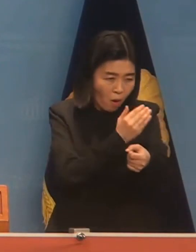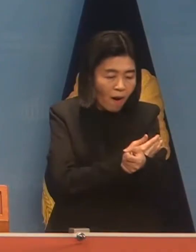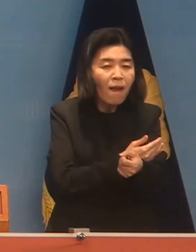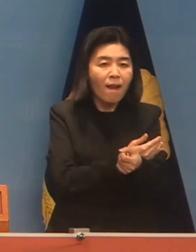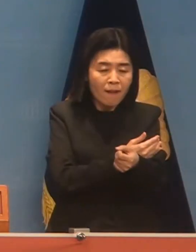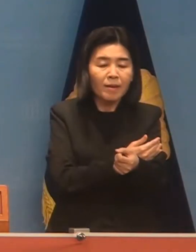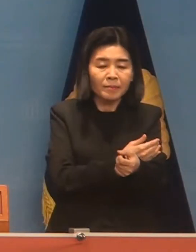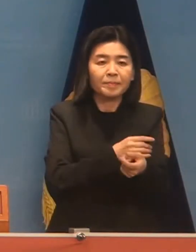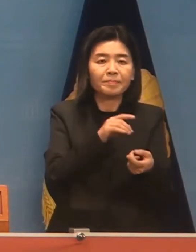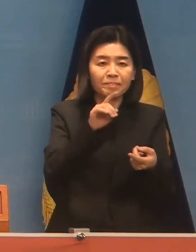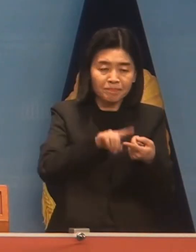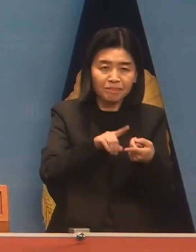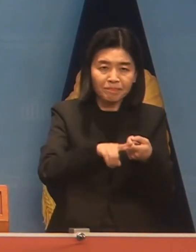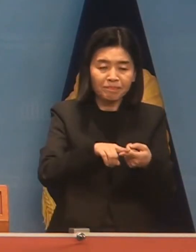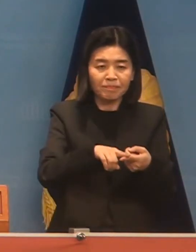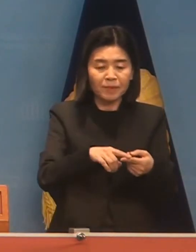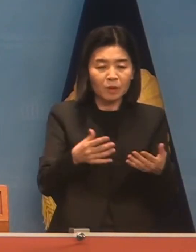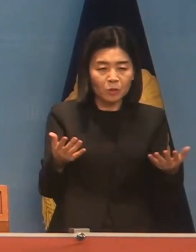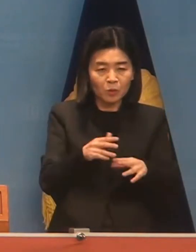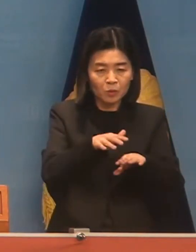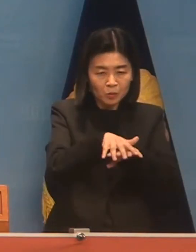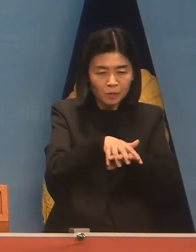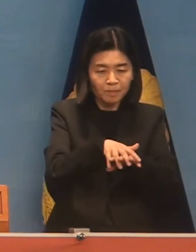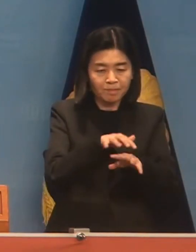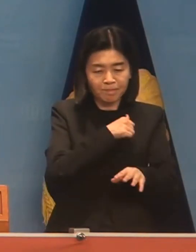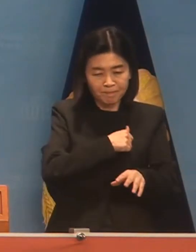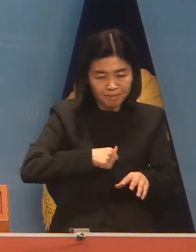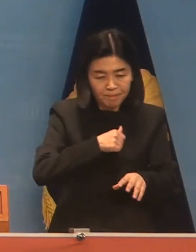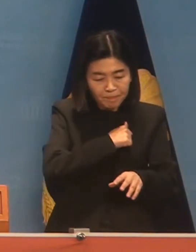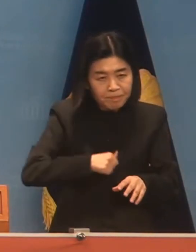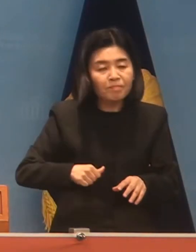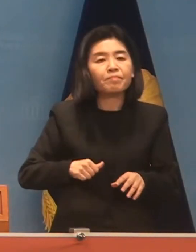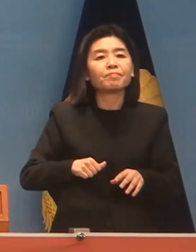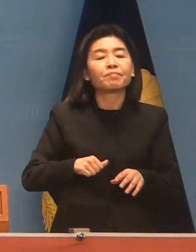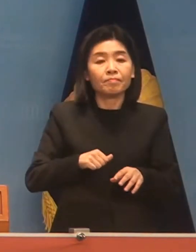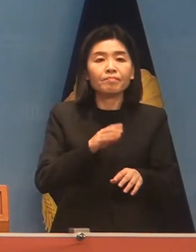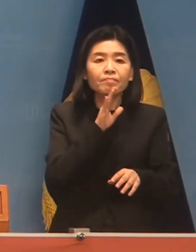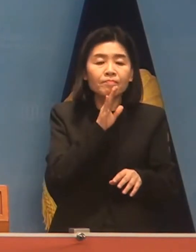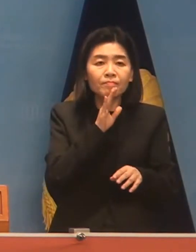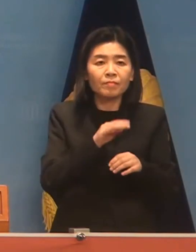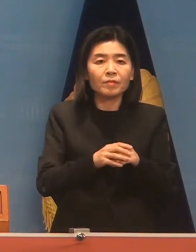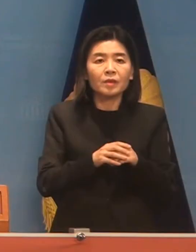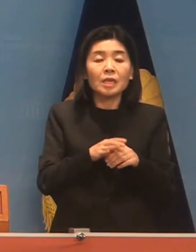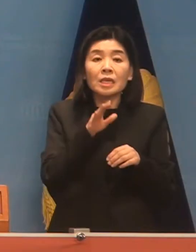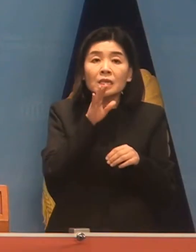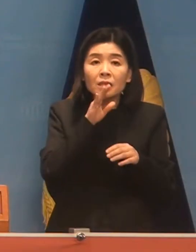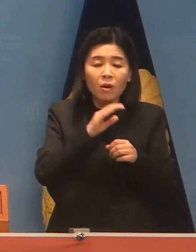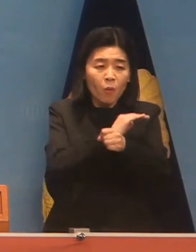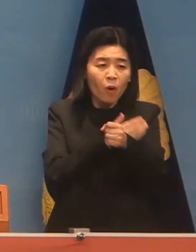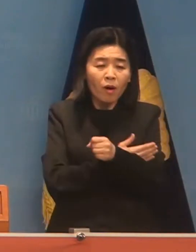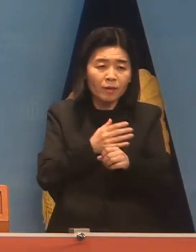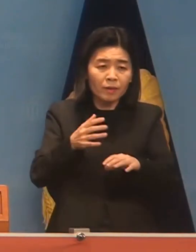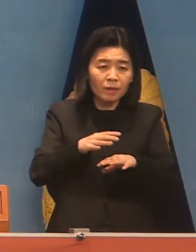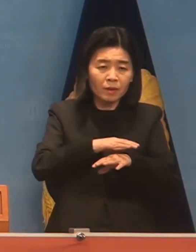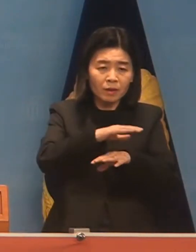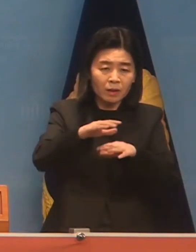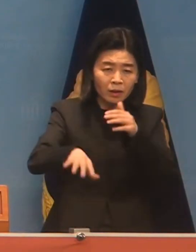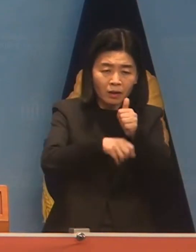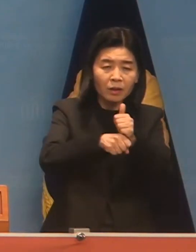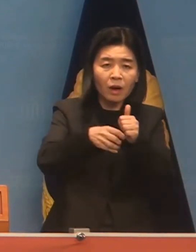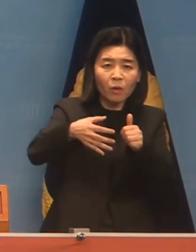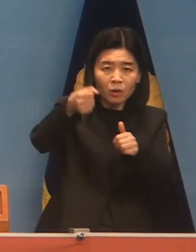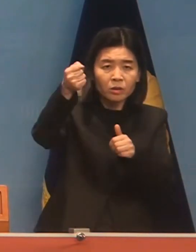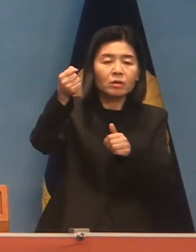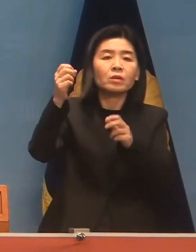절차이기에 노동조합은 인내하고 그 시간을 보냈습니다. 결국 실제 모든 권한을 가지고 있는